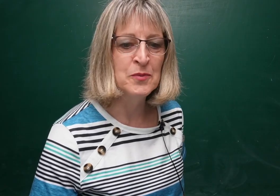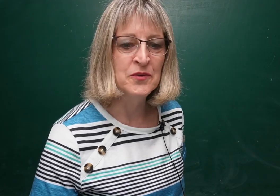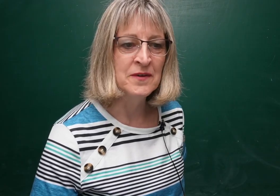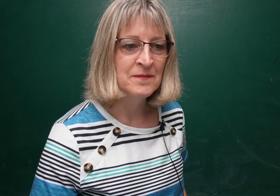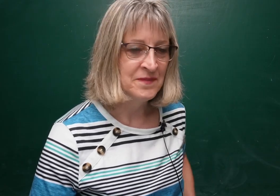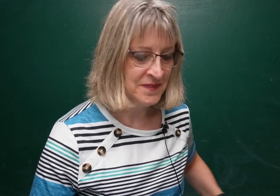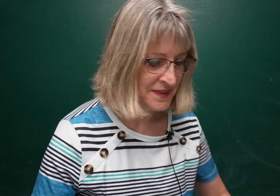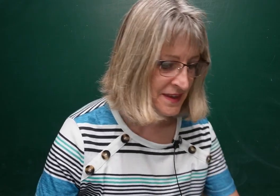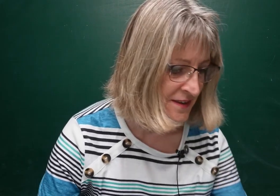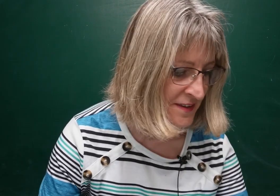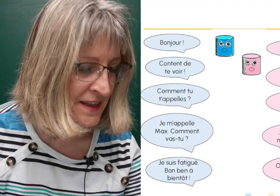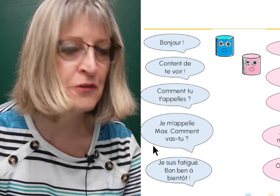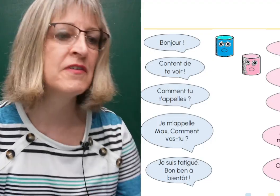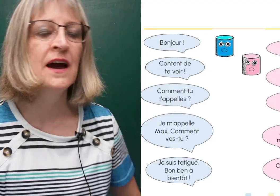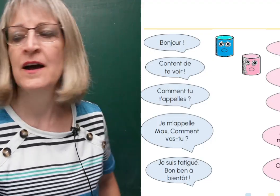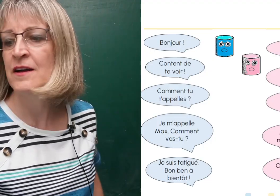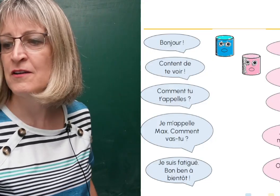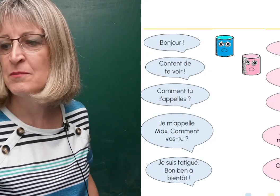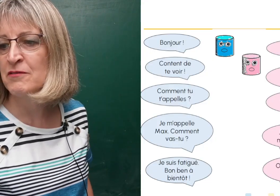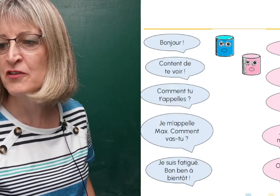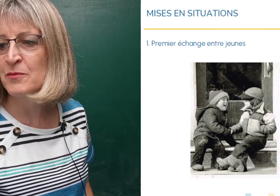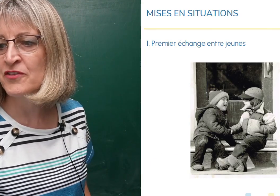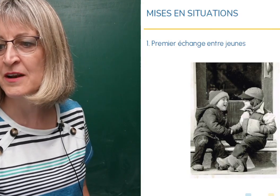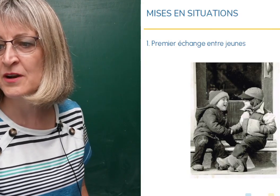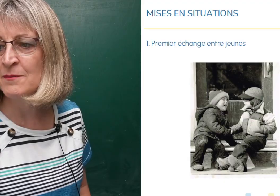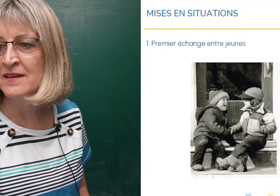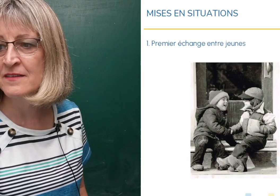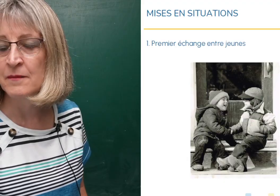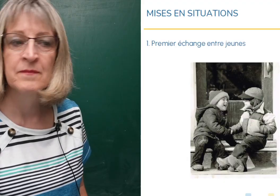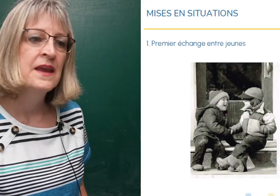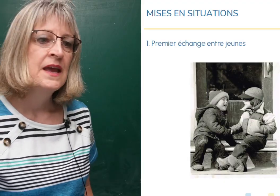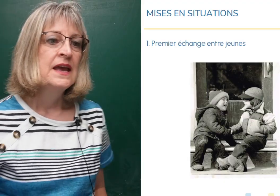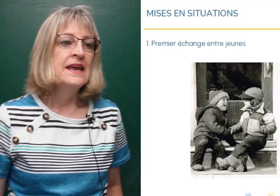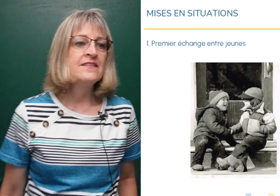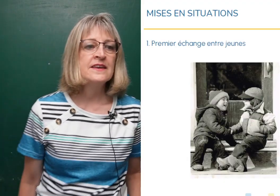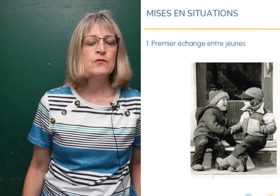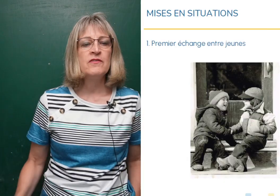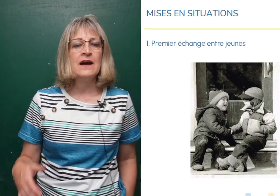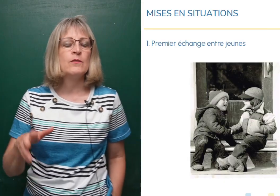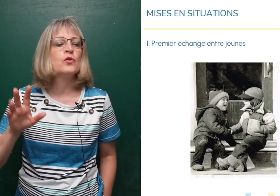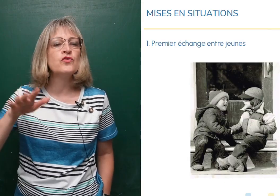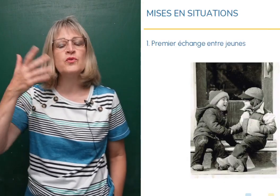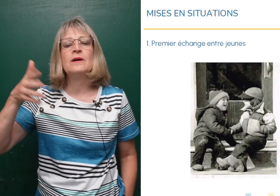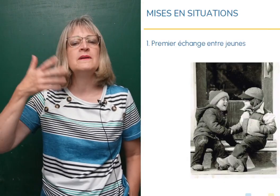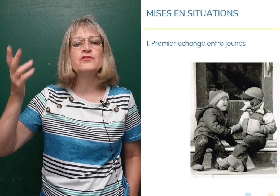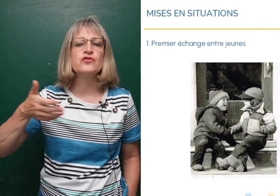propose, c'est de faire, pas forcément ce dialogue-là, mais ça. Essayez de faire grosso modo la même chose aux